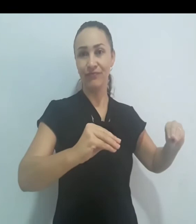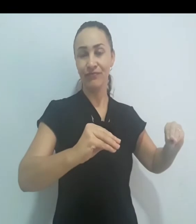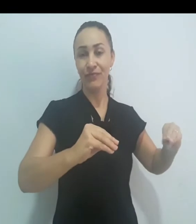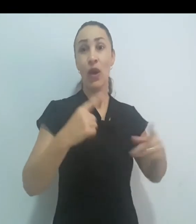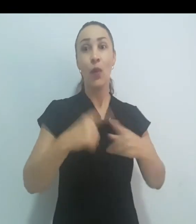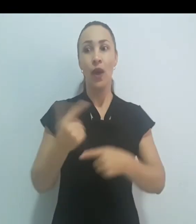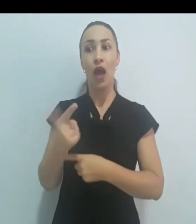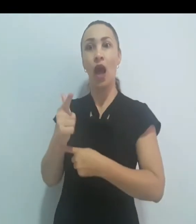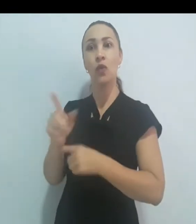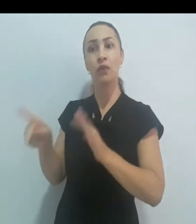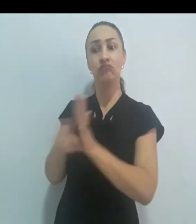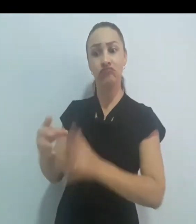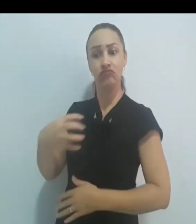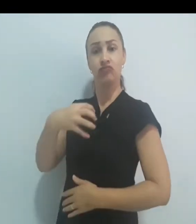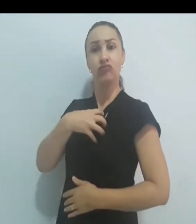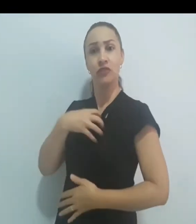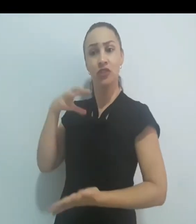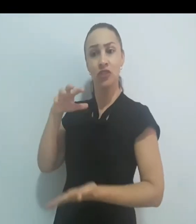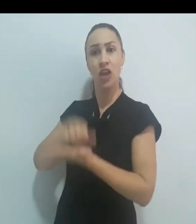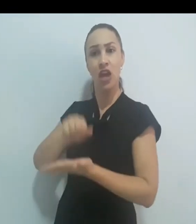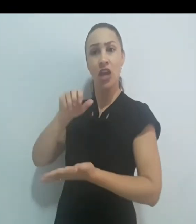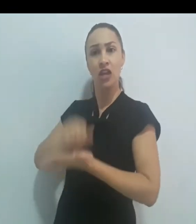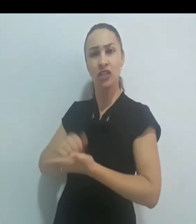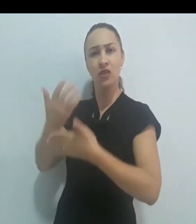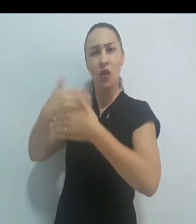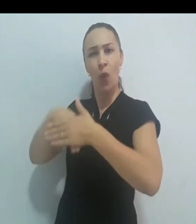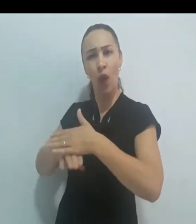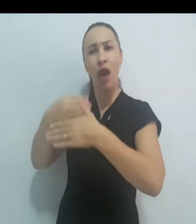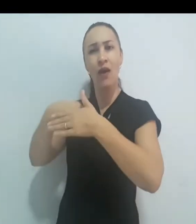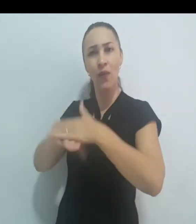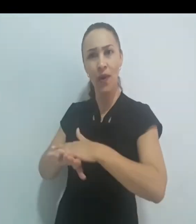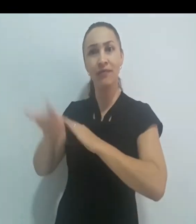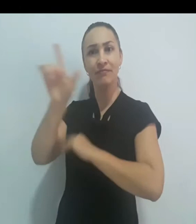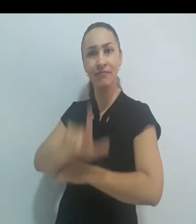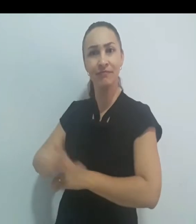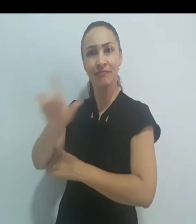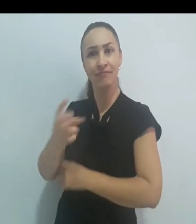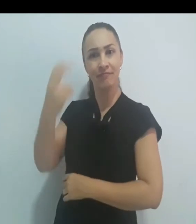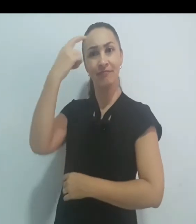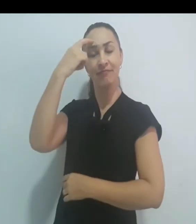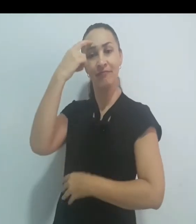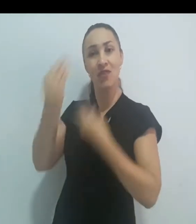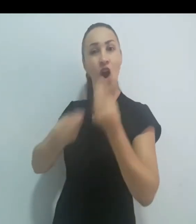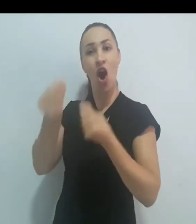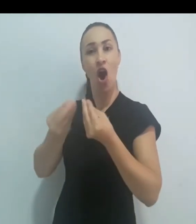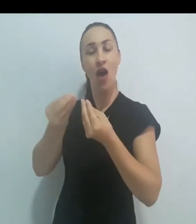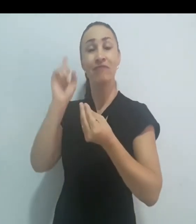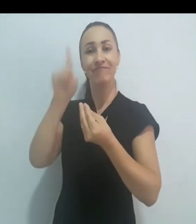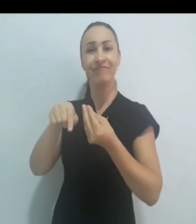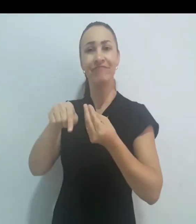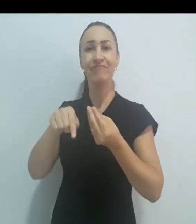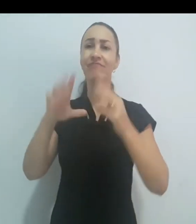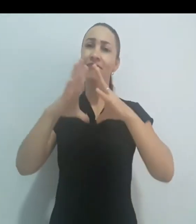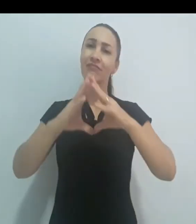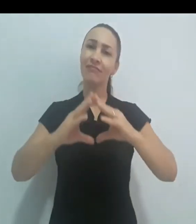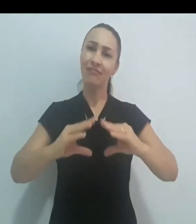porque se você não tem uma forma de registrar, de perpetuar essa literatura, essa cultura, a tendência